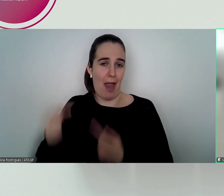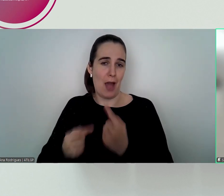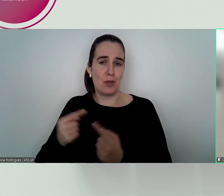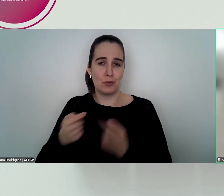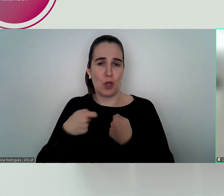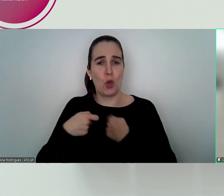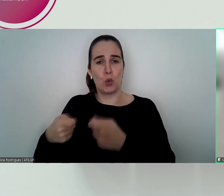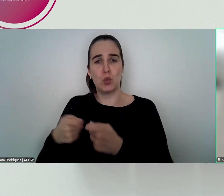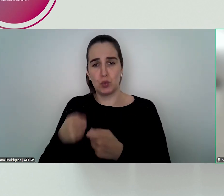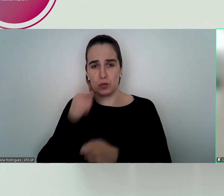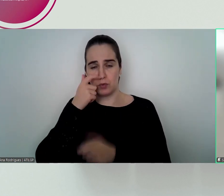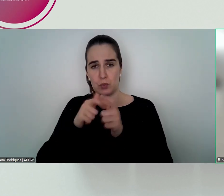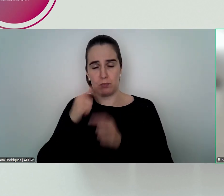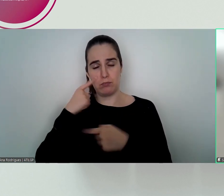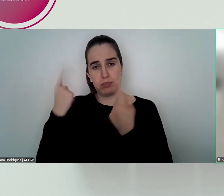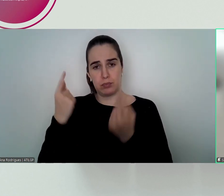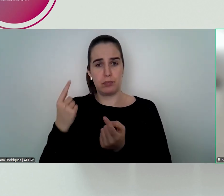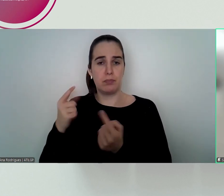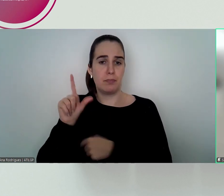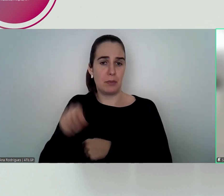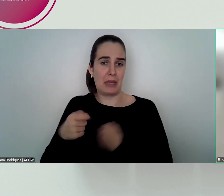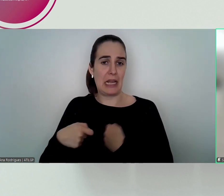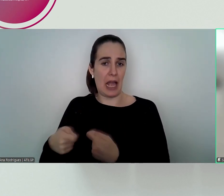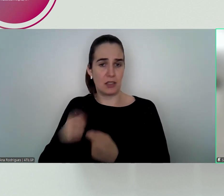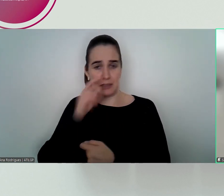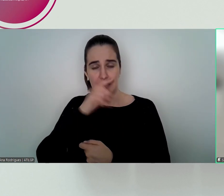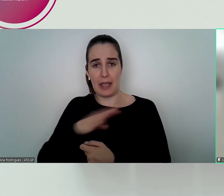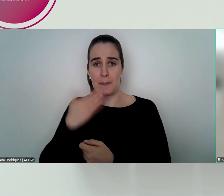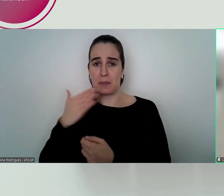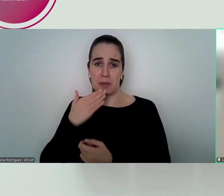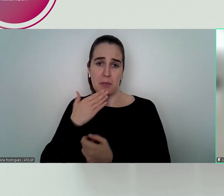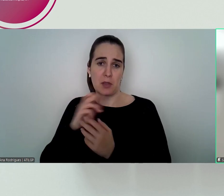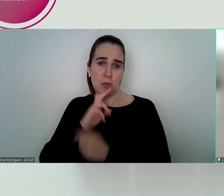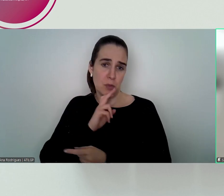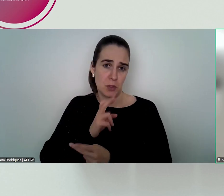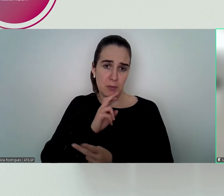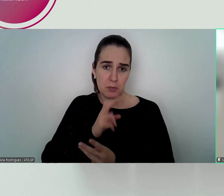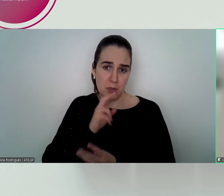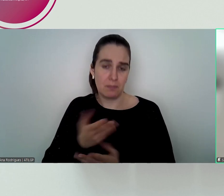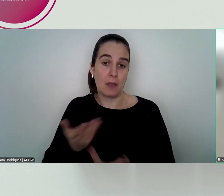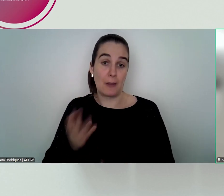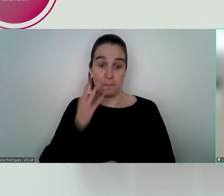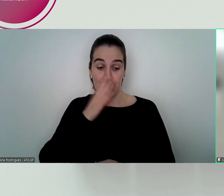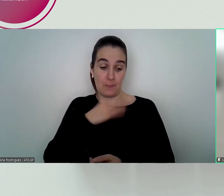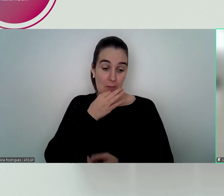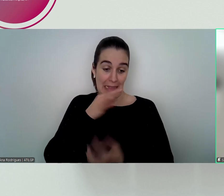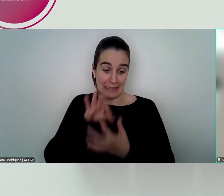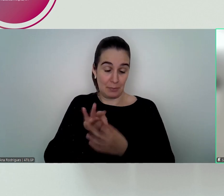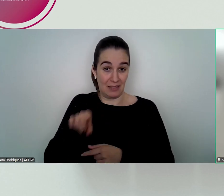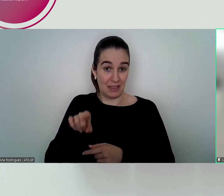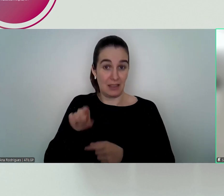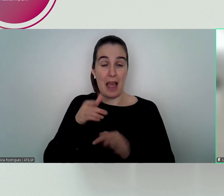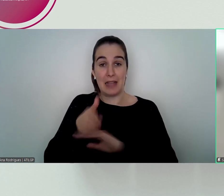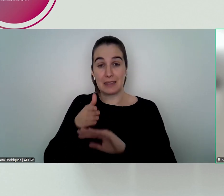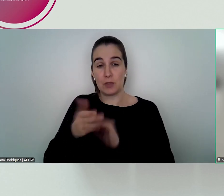pelas entidades públicas para dar resposta a estas solicitações e quando estamos a referir concretamente a acesso a